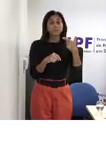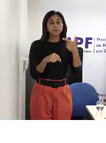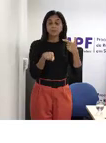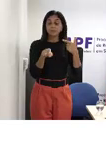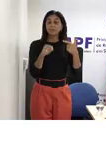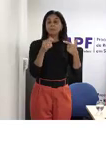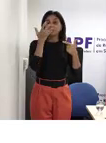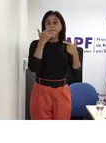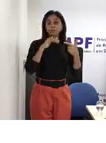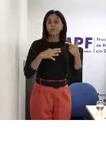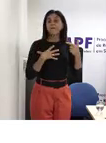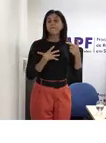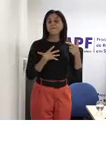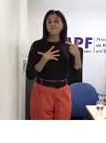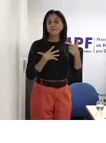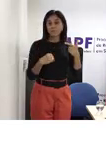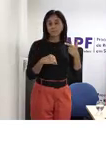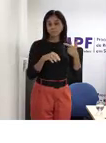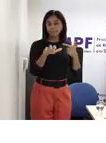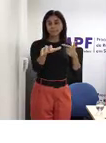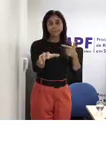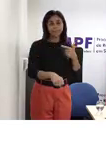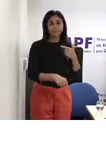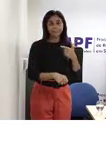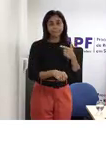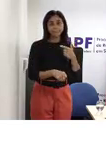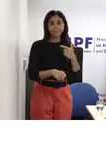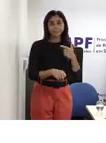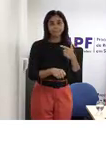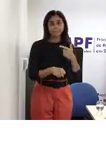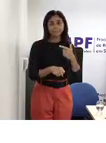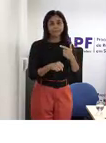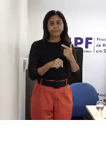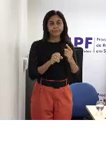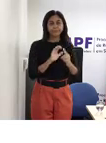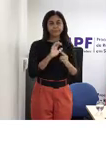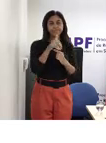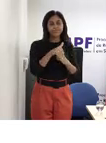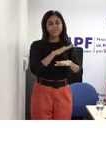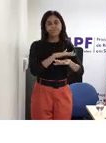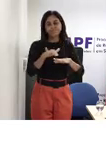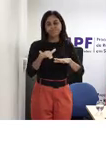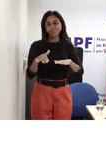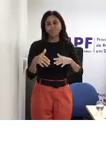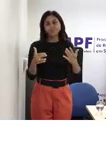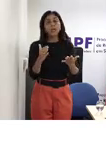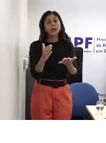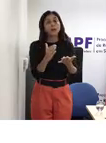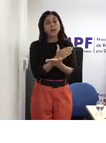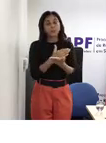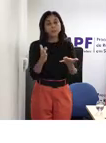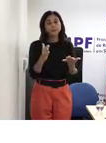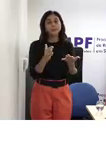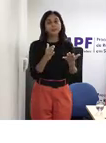pessoa que tem direta acontecem não c Ganem pessoal são pessoas parentes próximas da